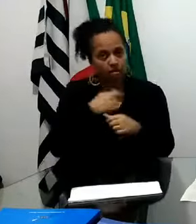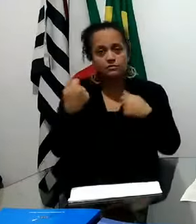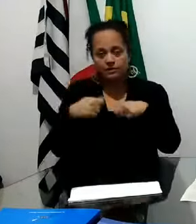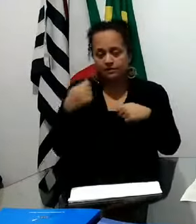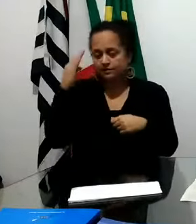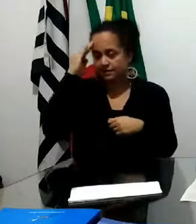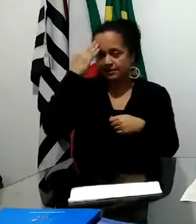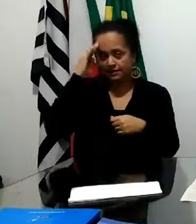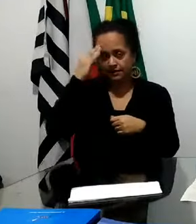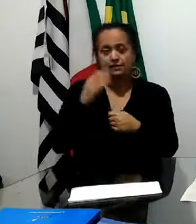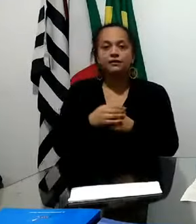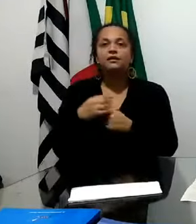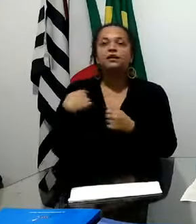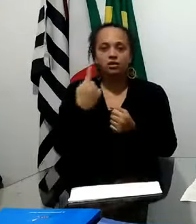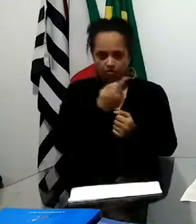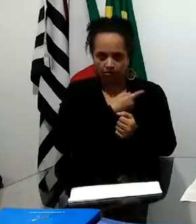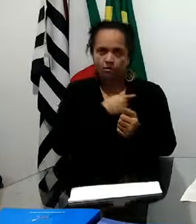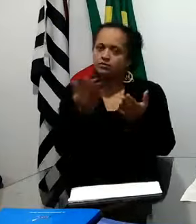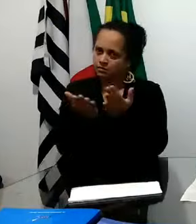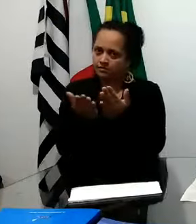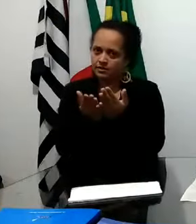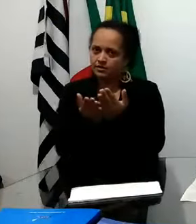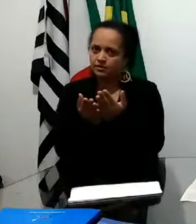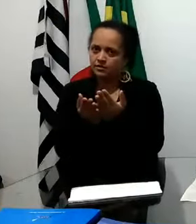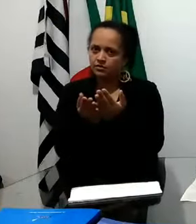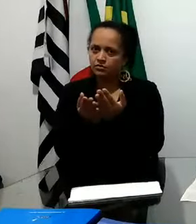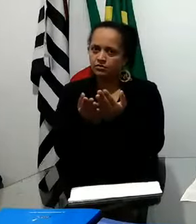como cristãos, a gente está aqui para